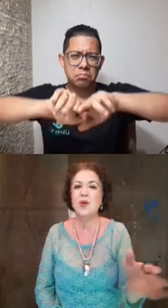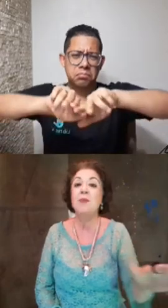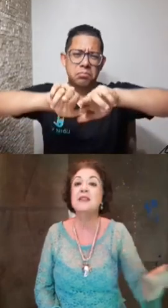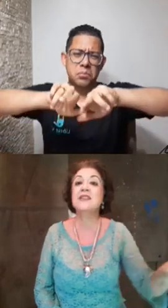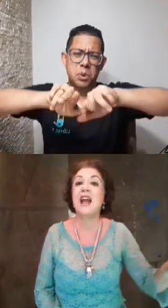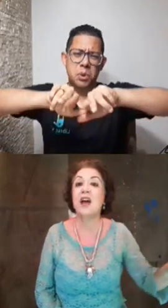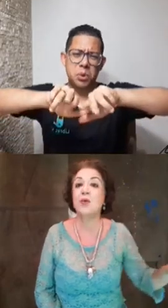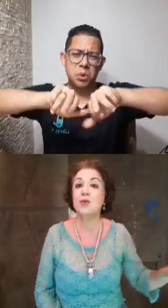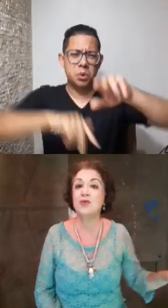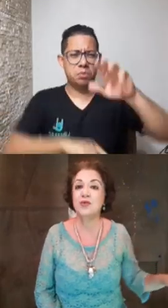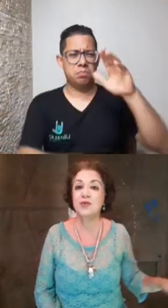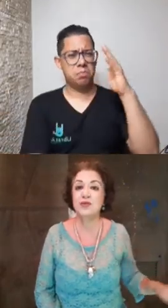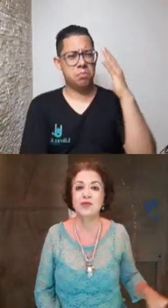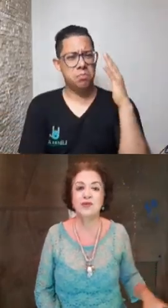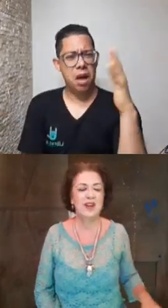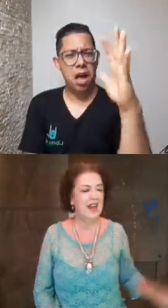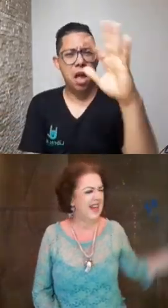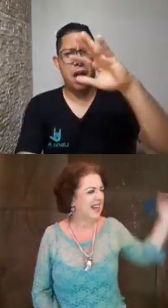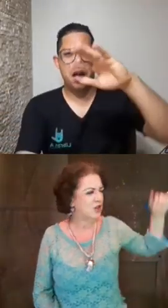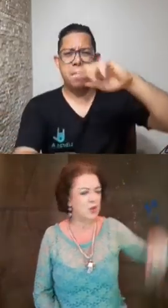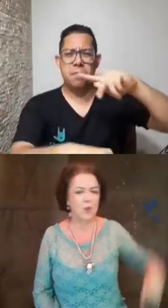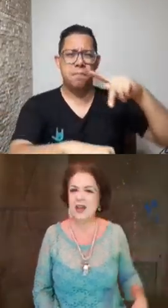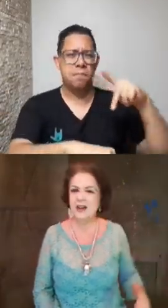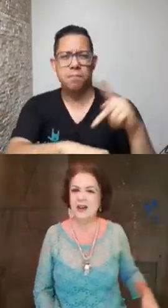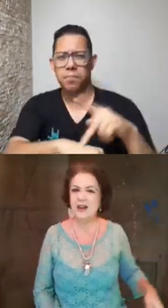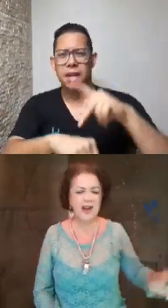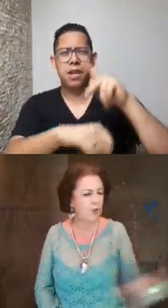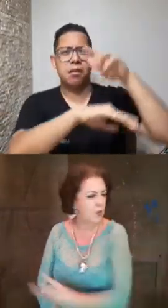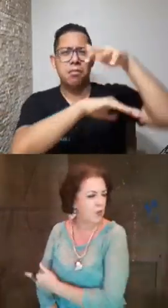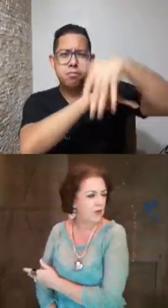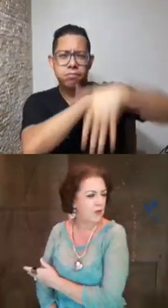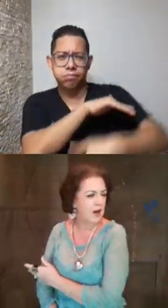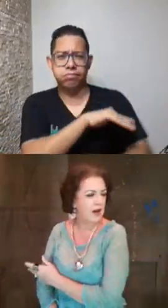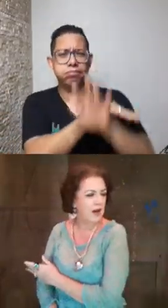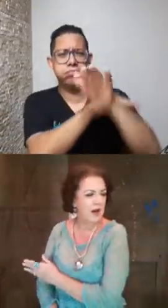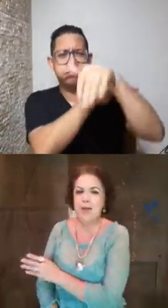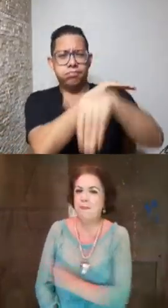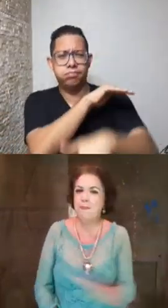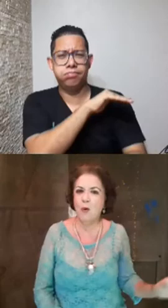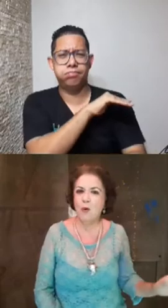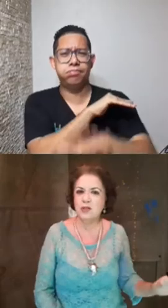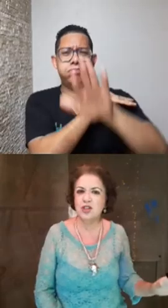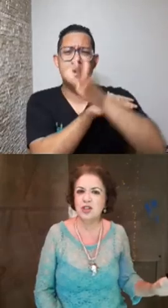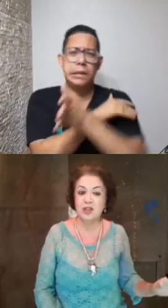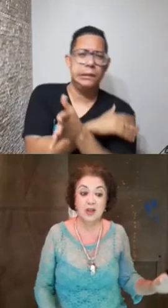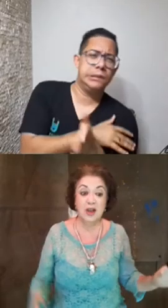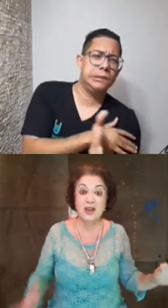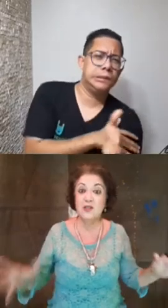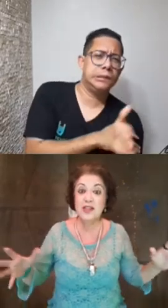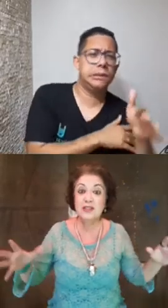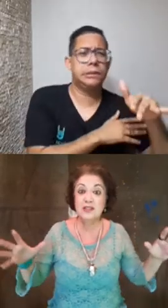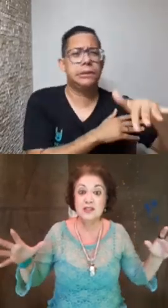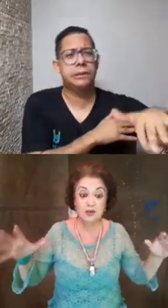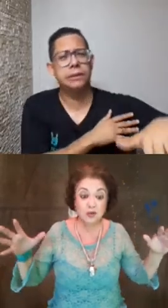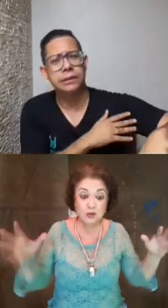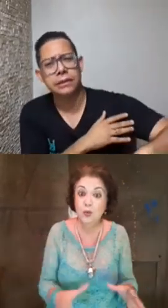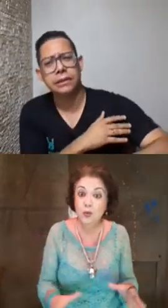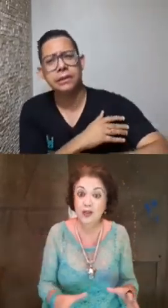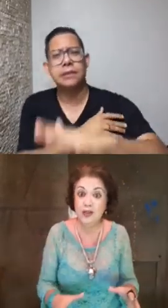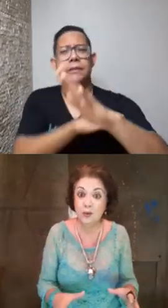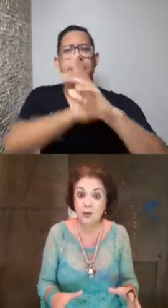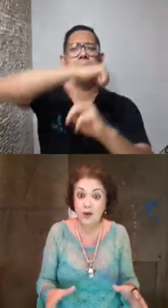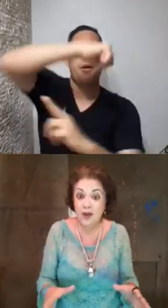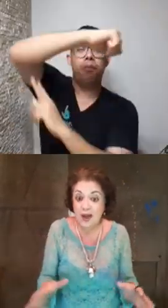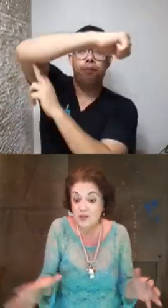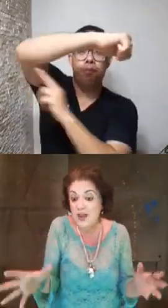inúmeros obstáculos. É cachoeira, é curva, é ponte, às vezes